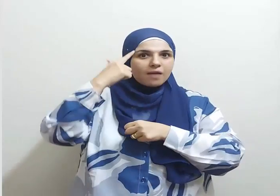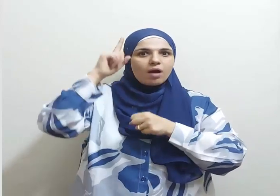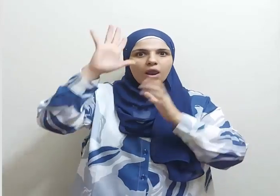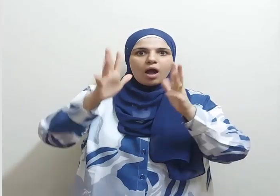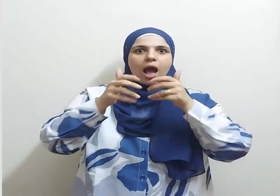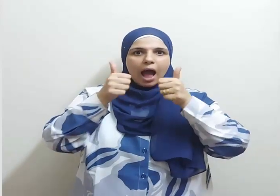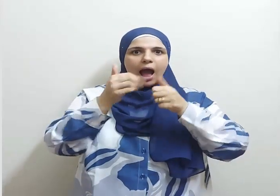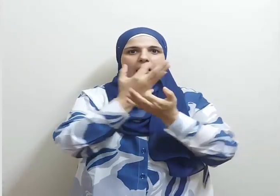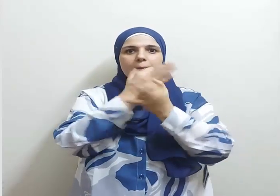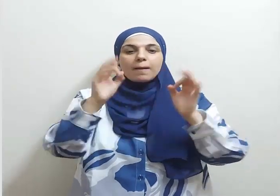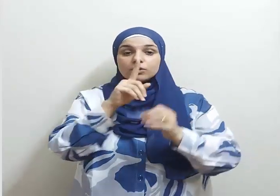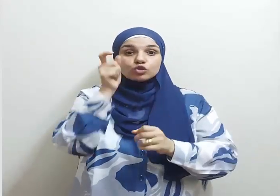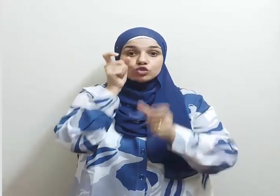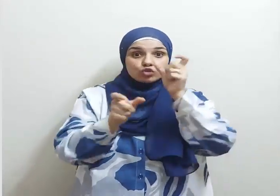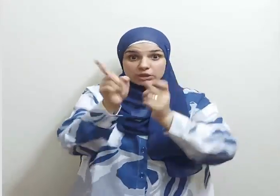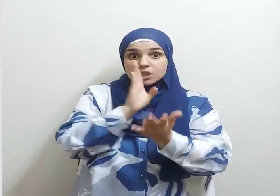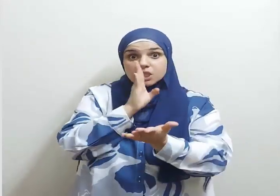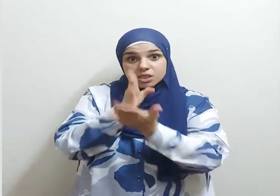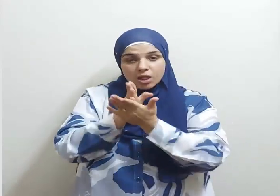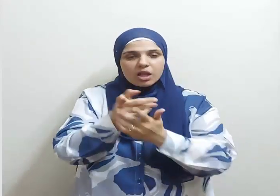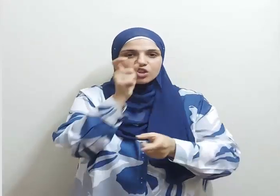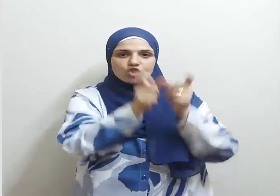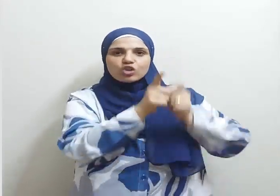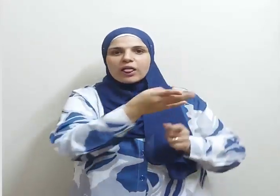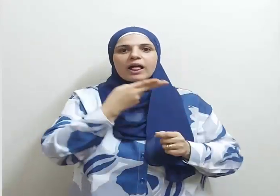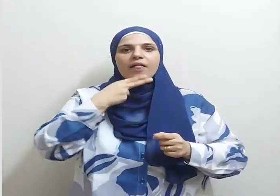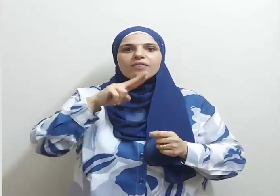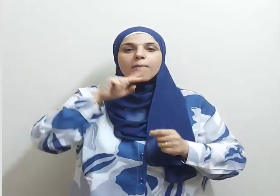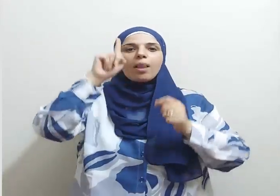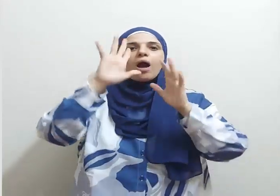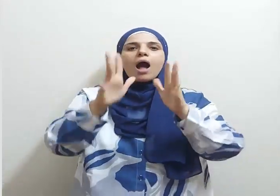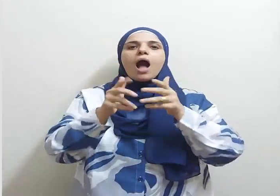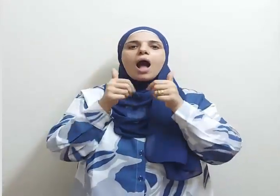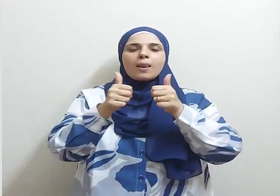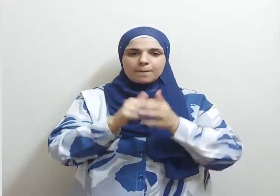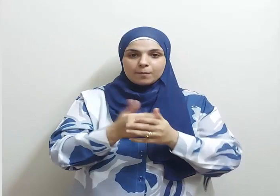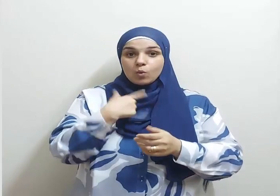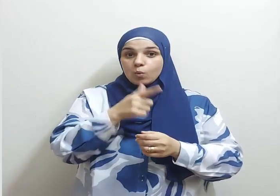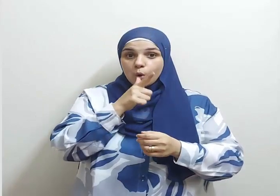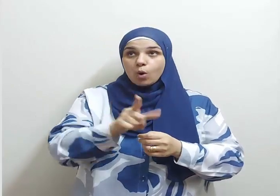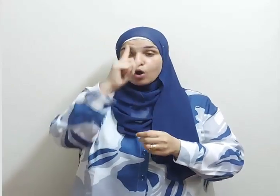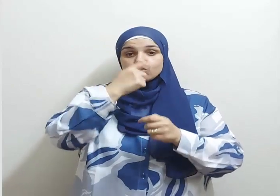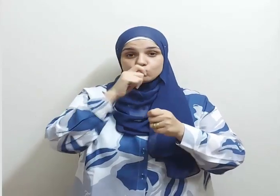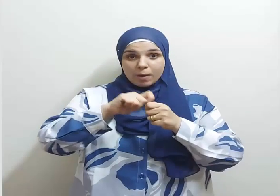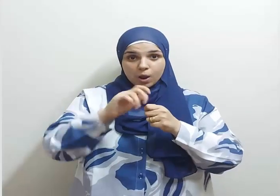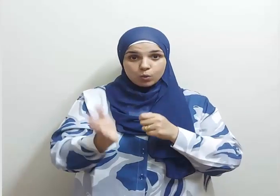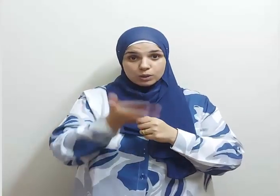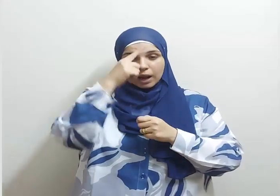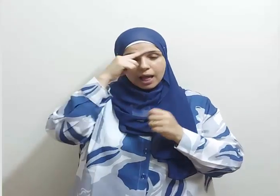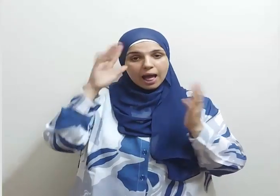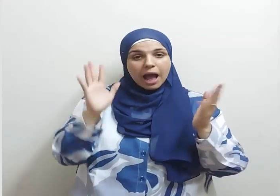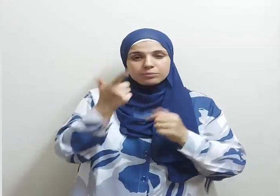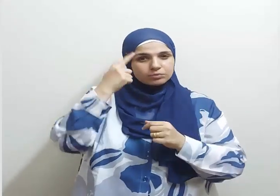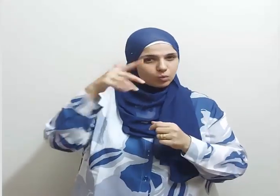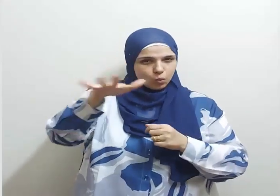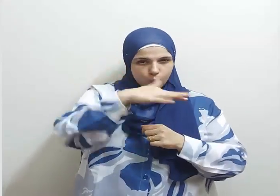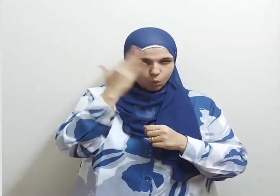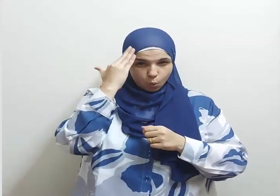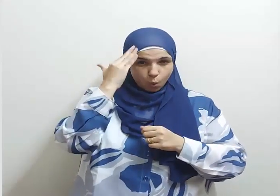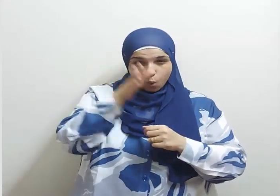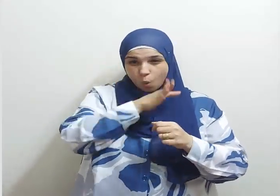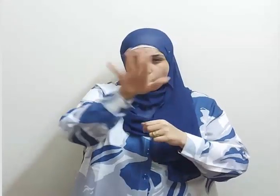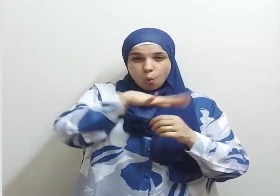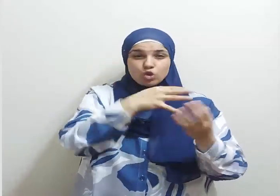الله الذين صدقوا وليعلمن الكاذبين ويقول سبحانه ام حسبتم ان تدخلوا